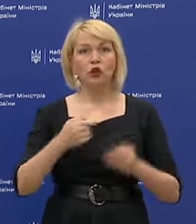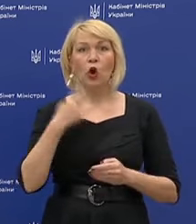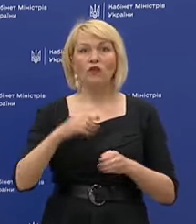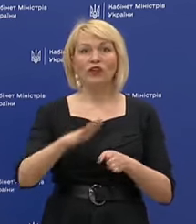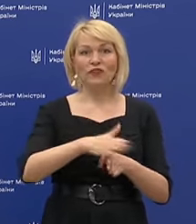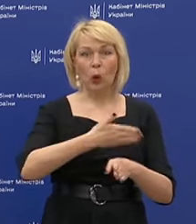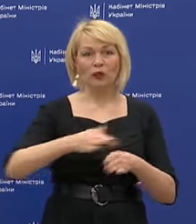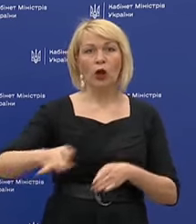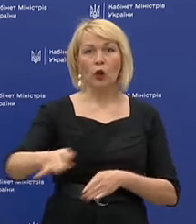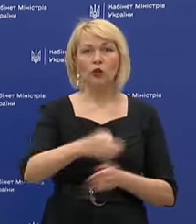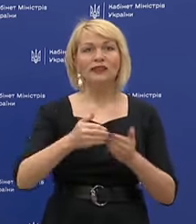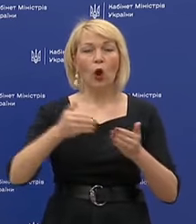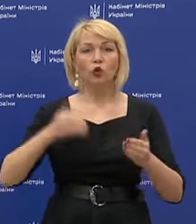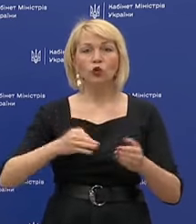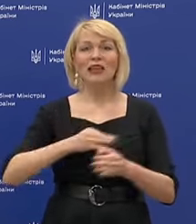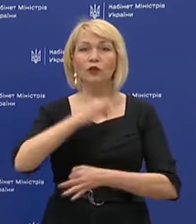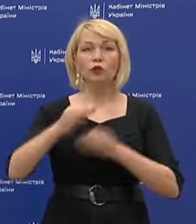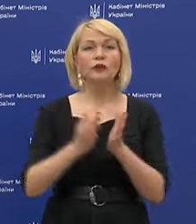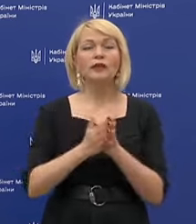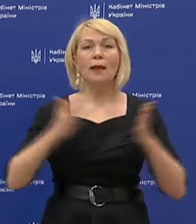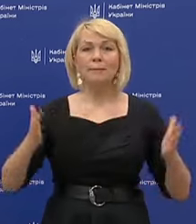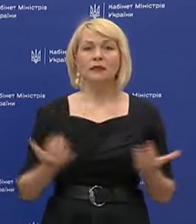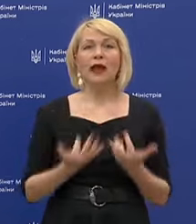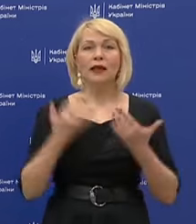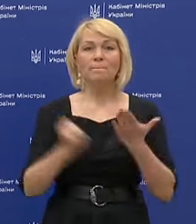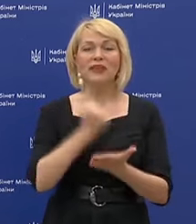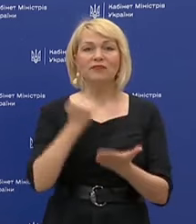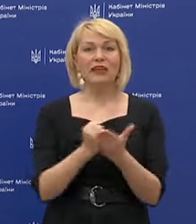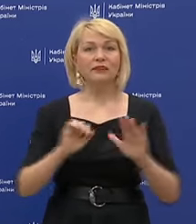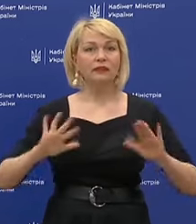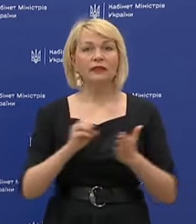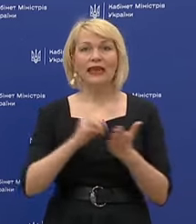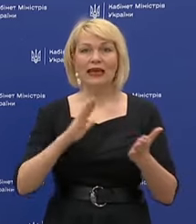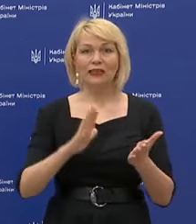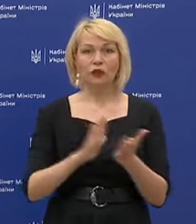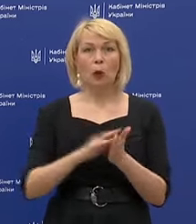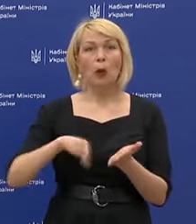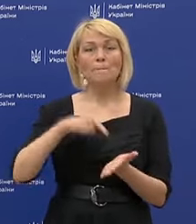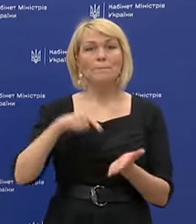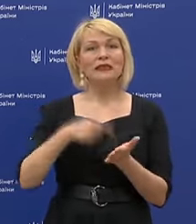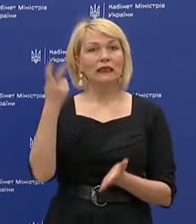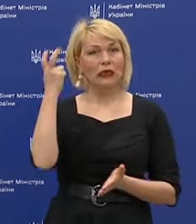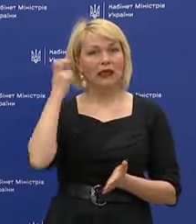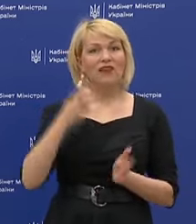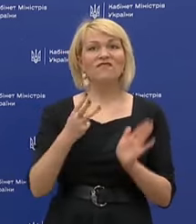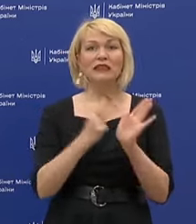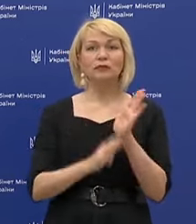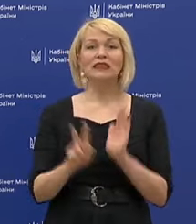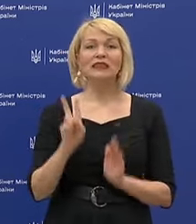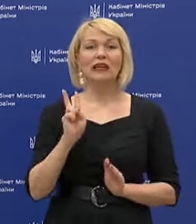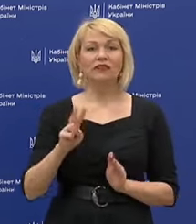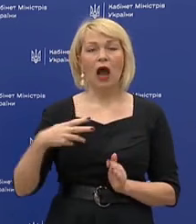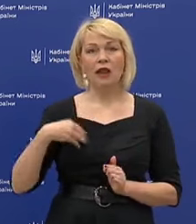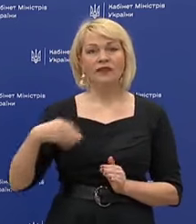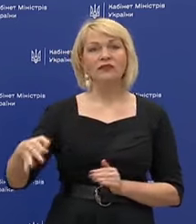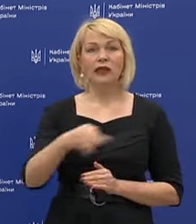в розрізі регіонів, то за останню добу найбільша кількість підтверджених випадків зареєстровано в місті Київ, 82,